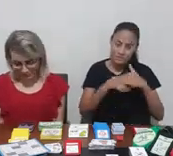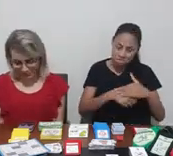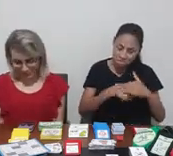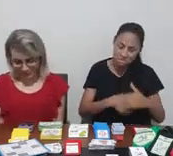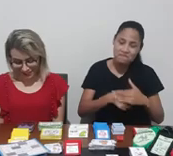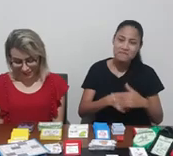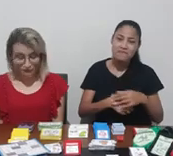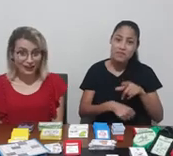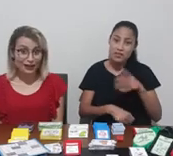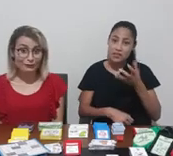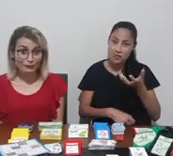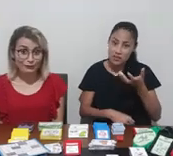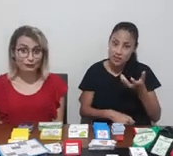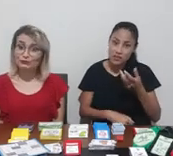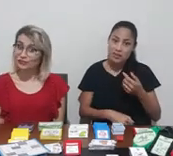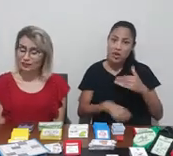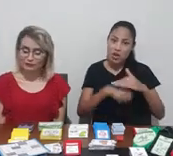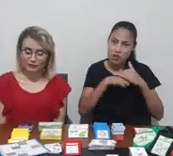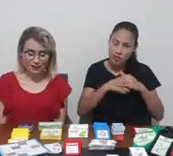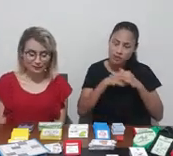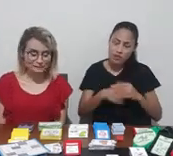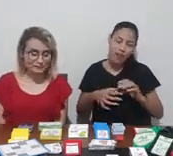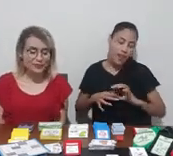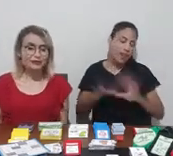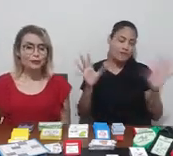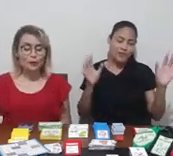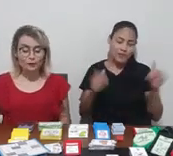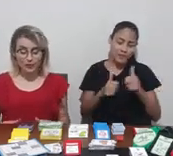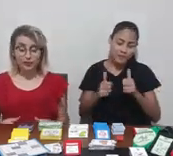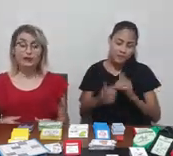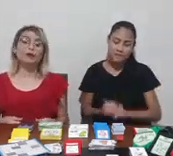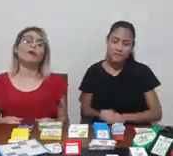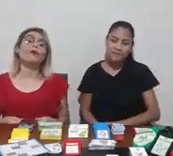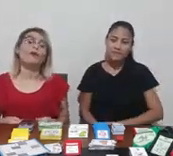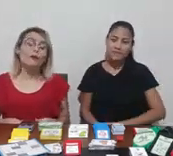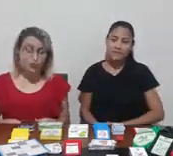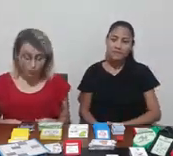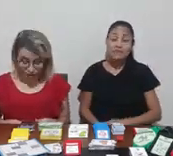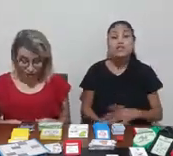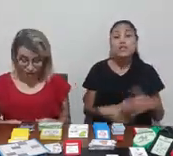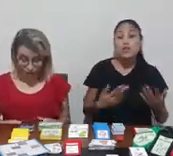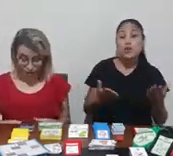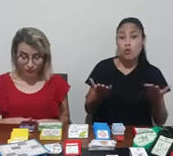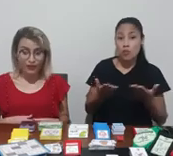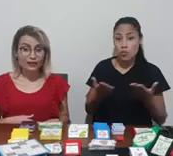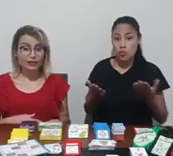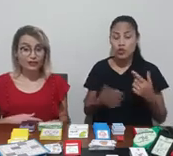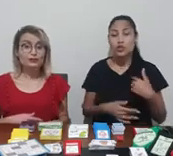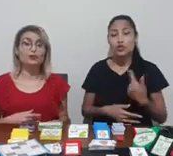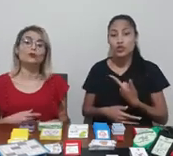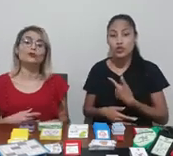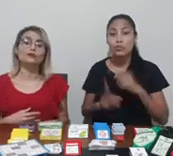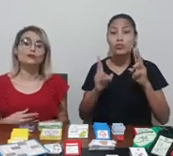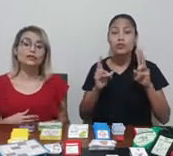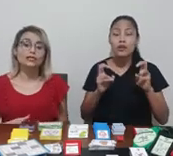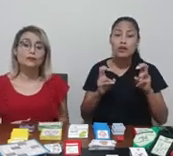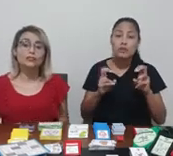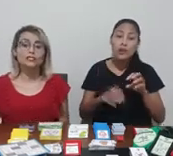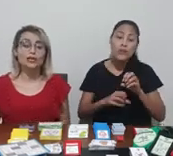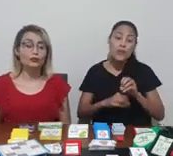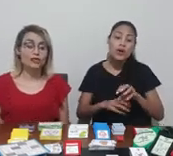se você quiser aí falar conosco, fique à vontade, tá bom? Então, hoje nós estamos falando sobre o ensino